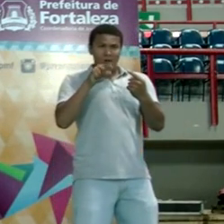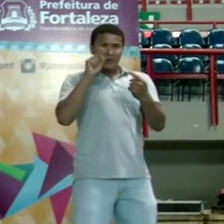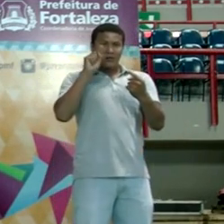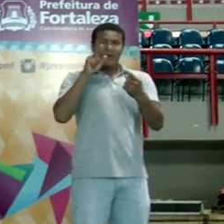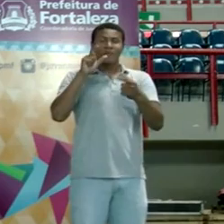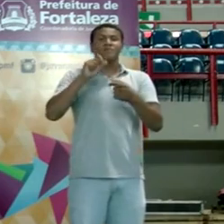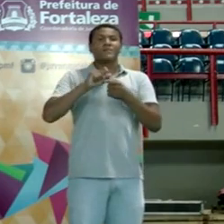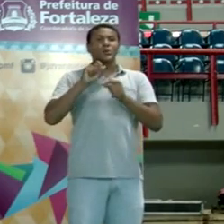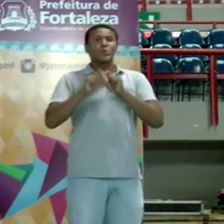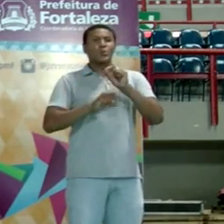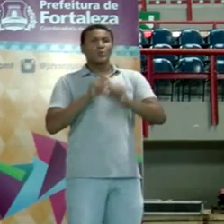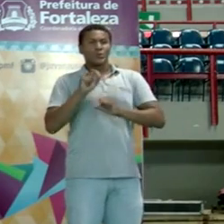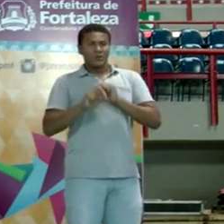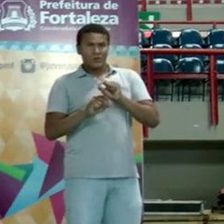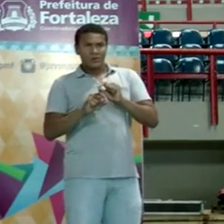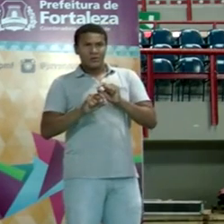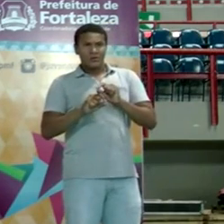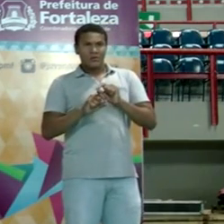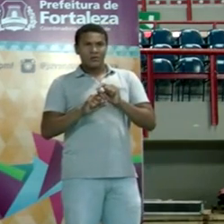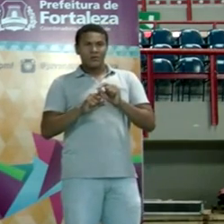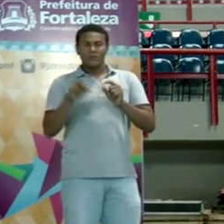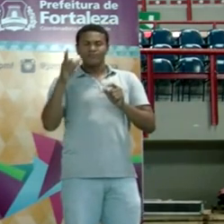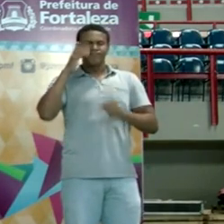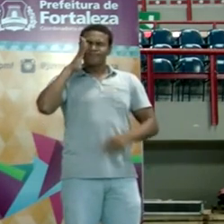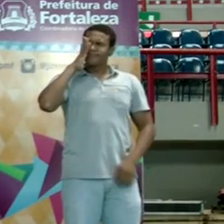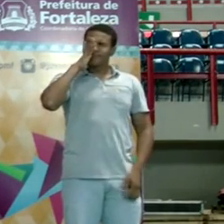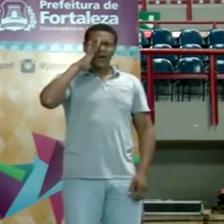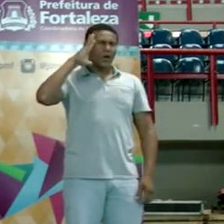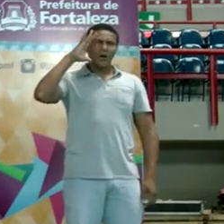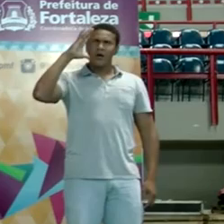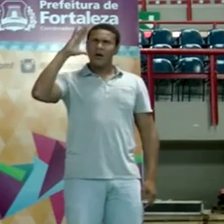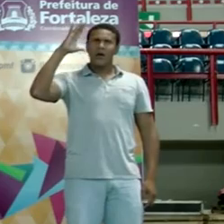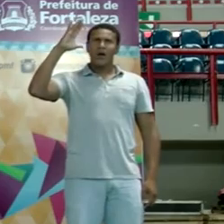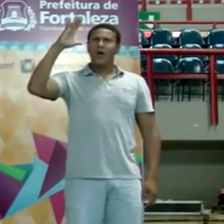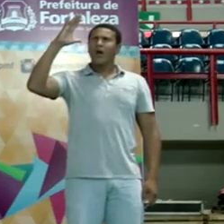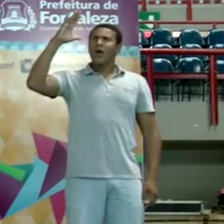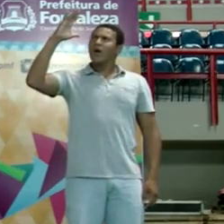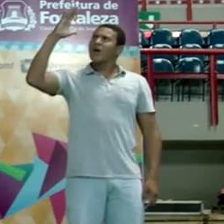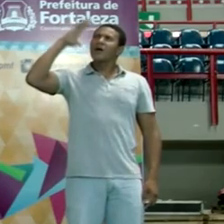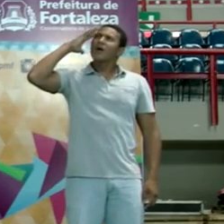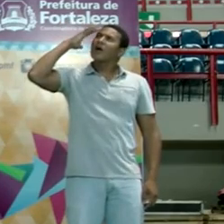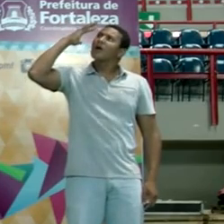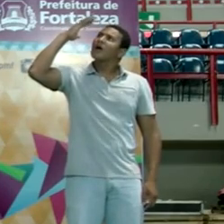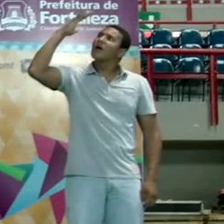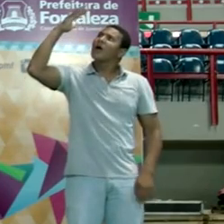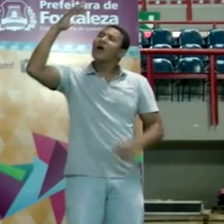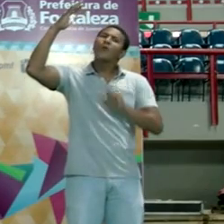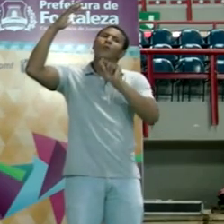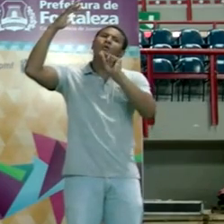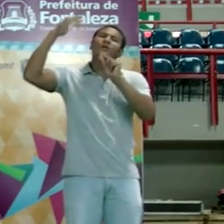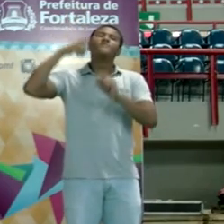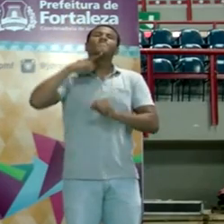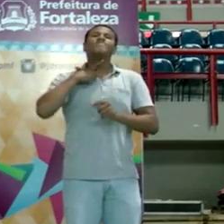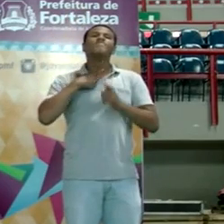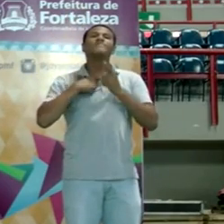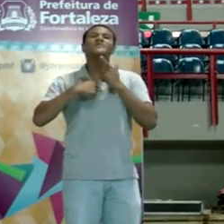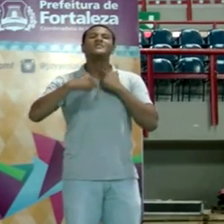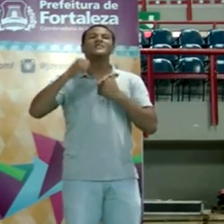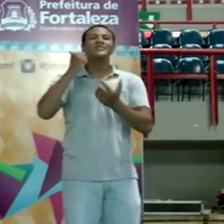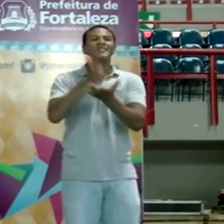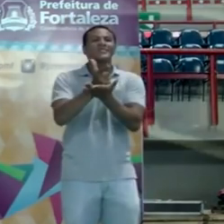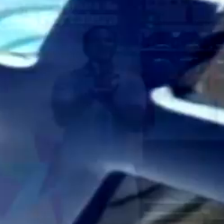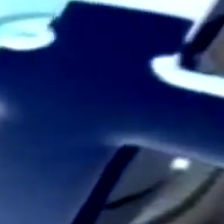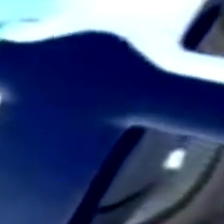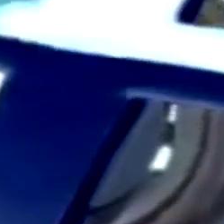é fazer você sonhar. E qual é o sonho? O sonho de consumir. Essa é a